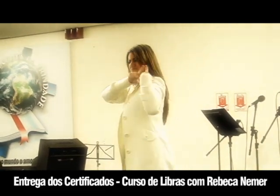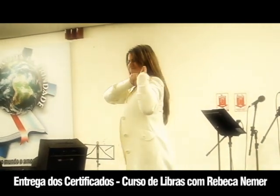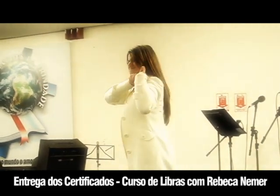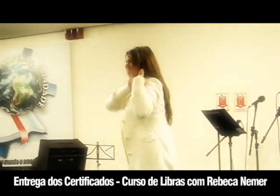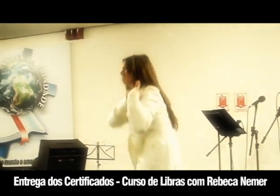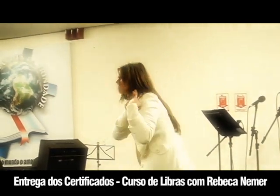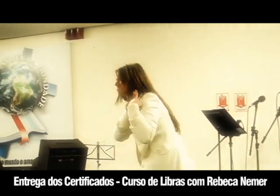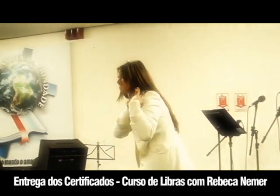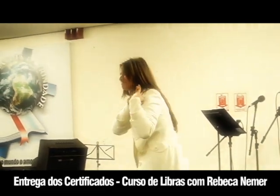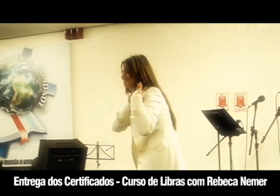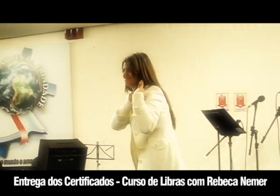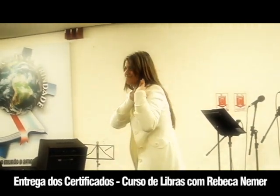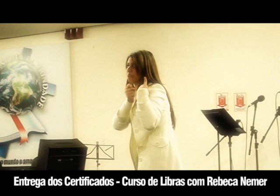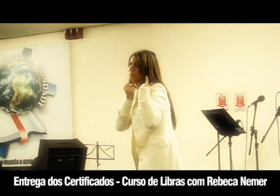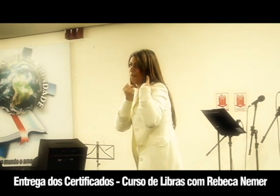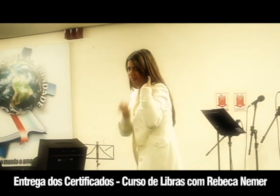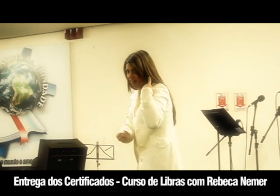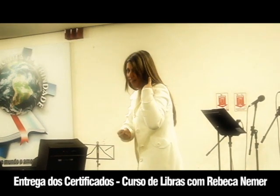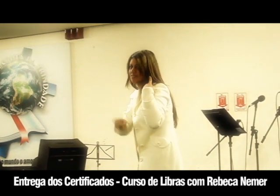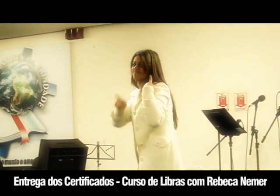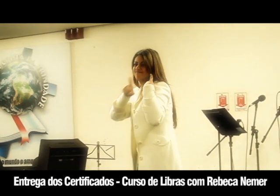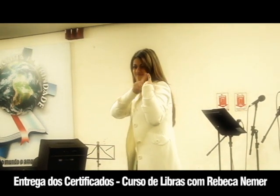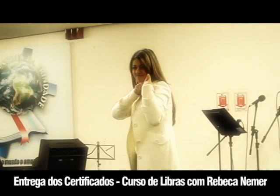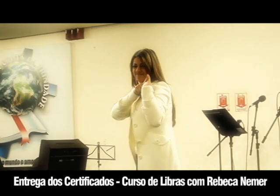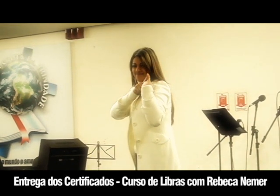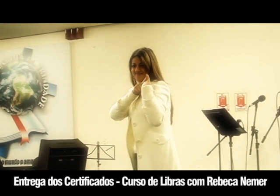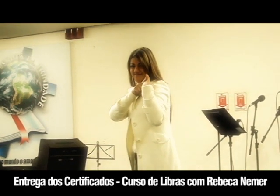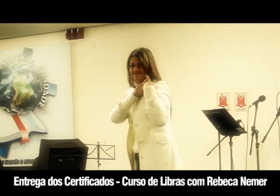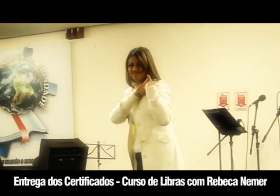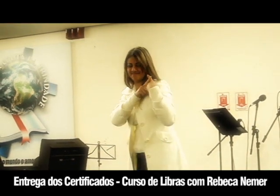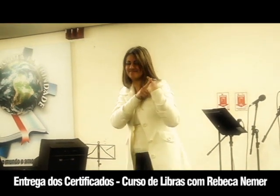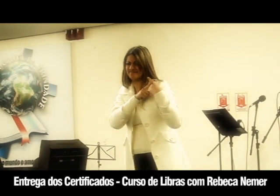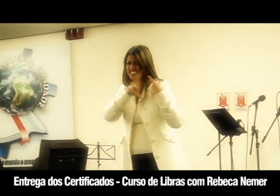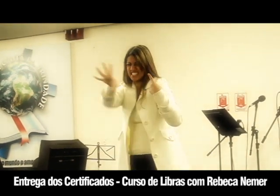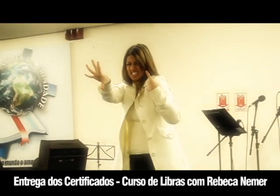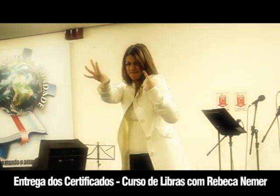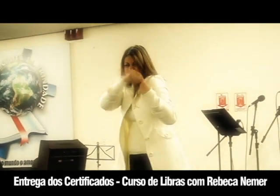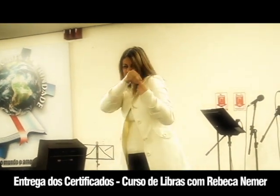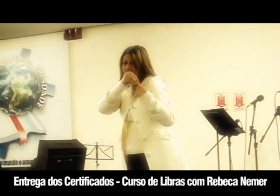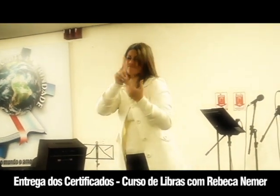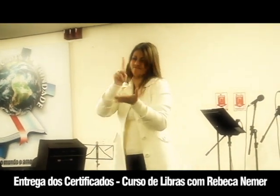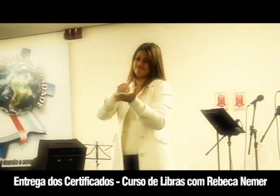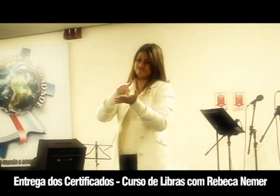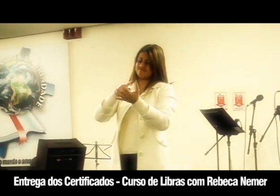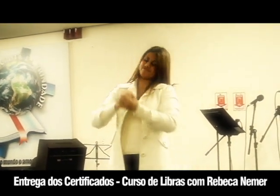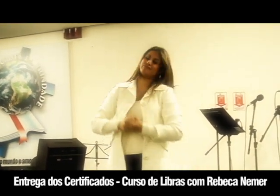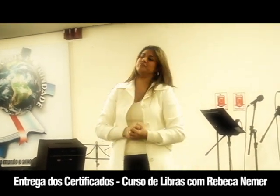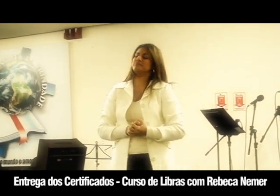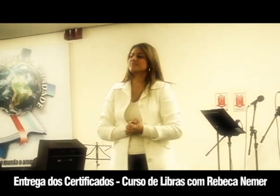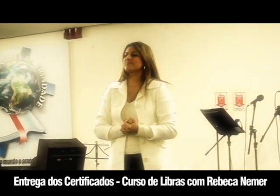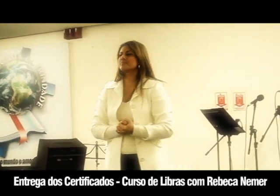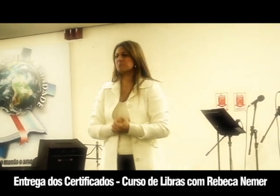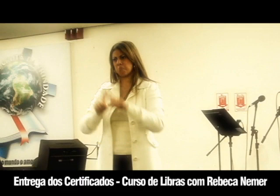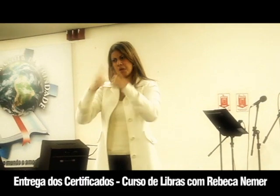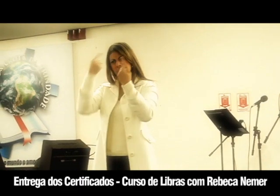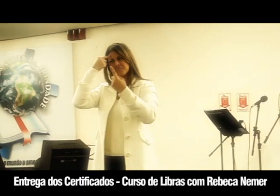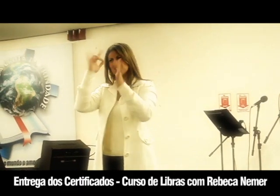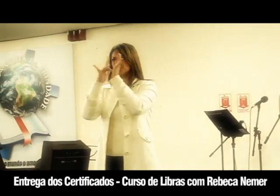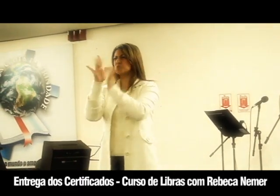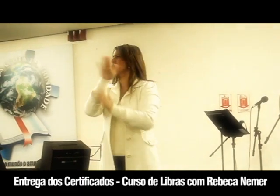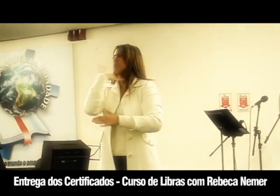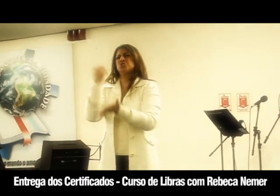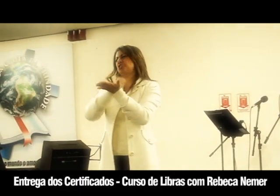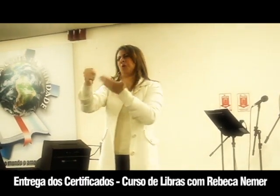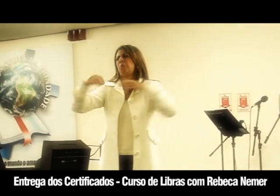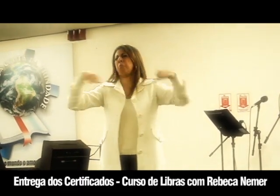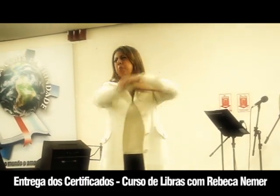para a nossa salvação, ressuscitou por nós. E nesses dias de tanta confusão